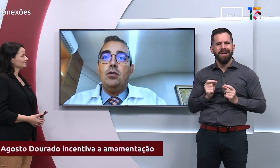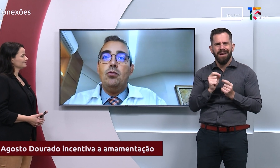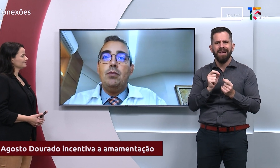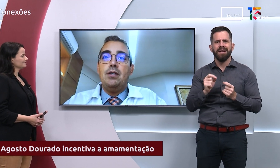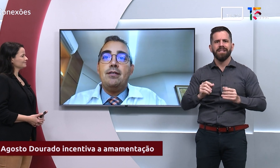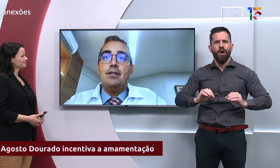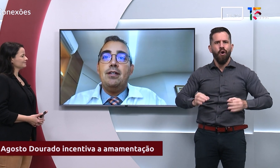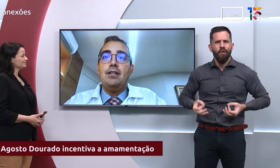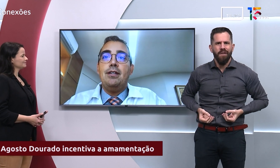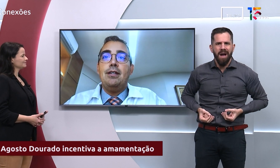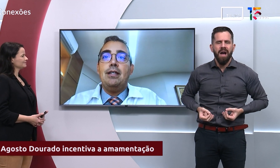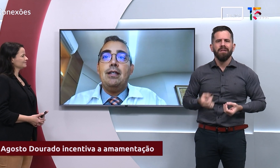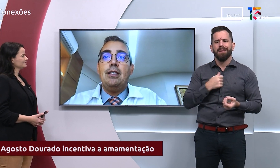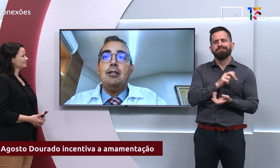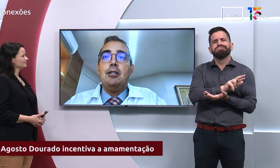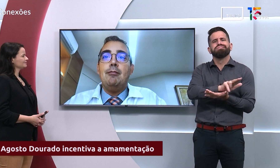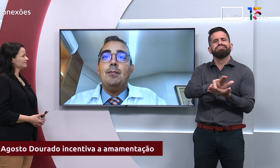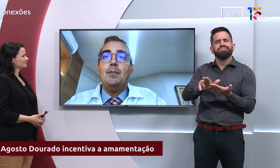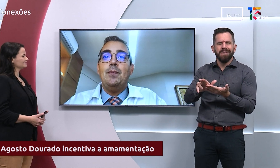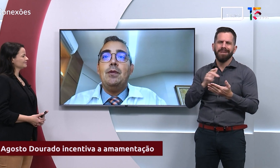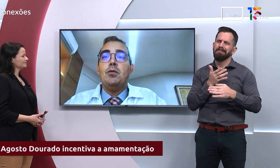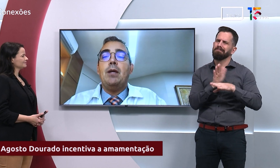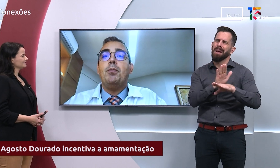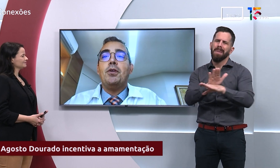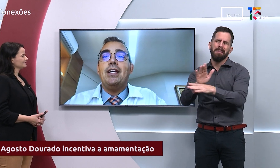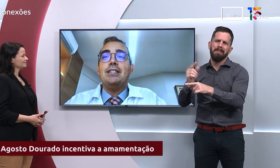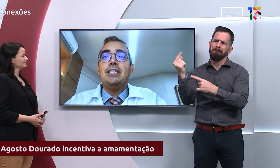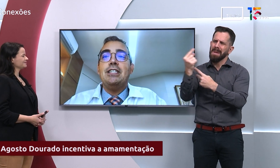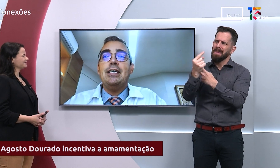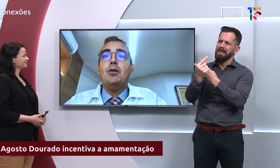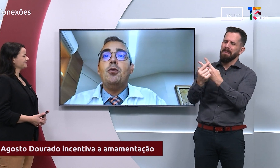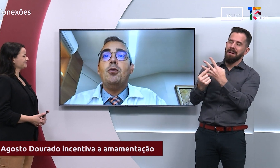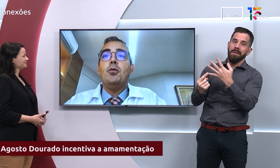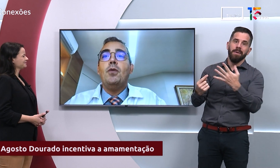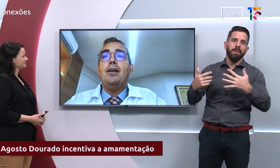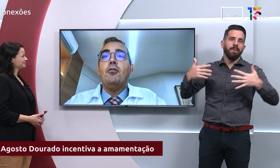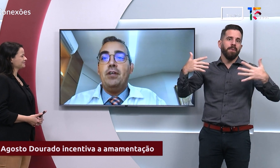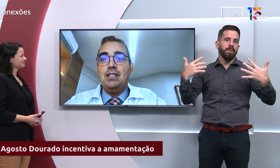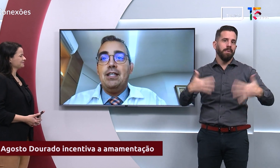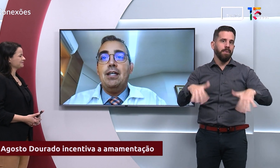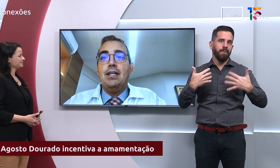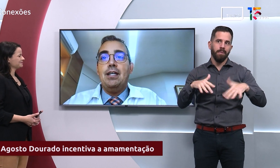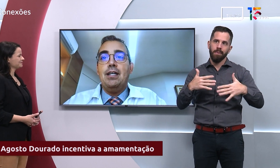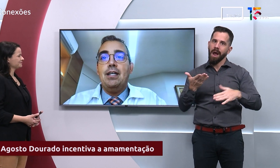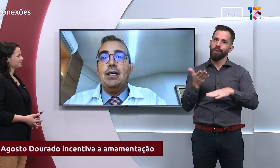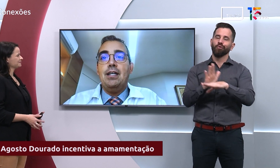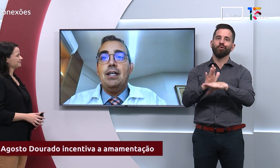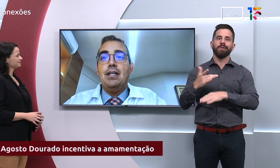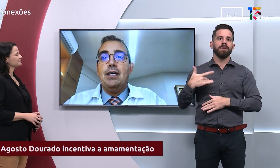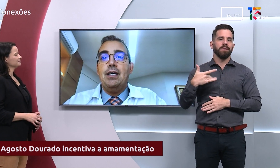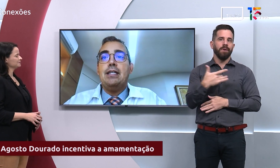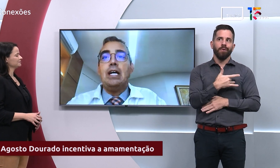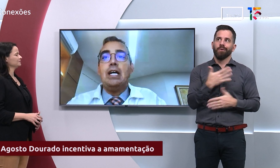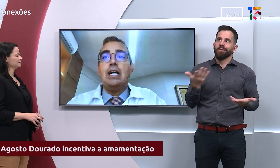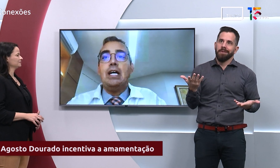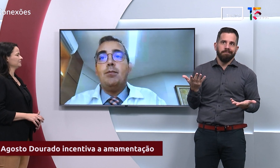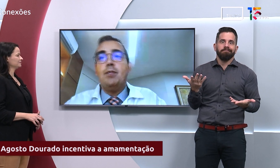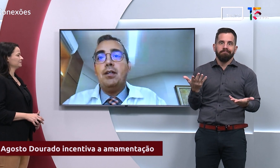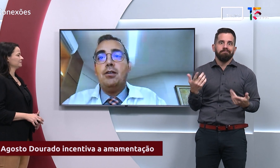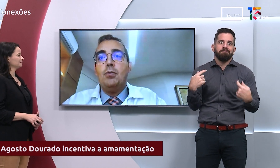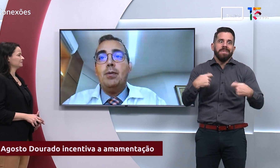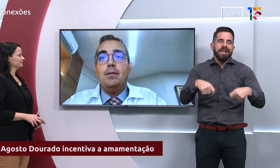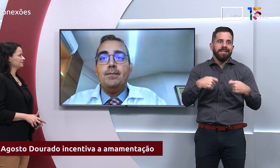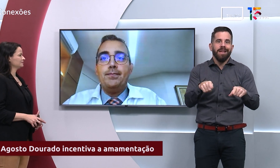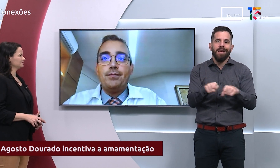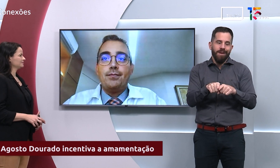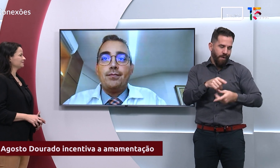e as vantagens são inúmeras e não tem por que a gente não oferecer esse grande momento